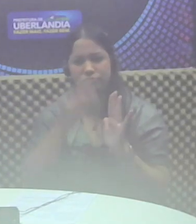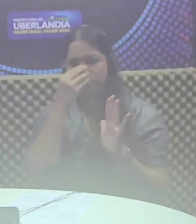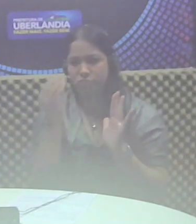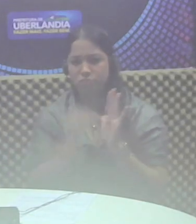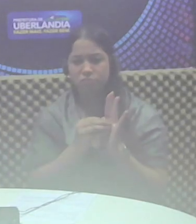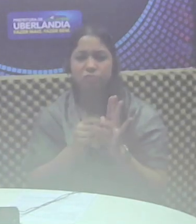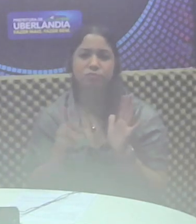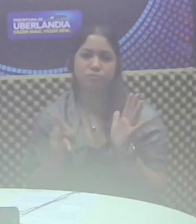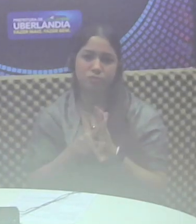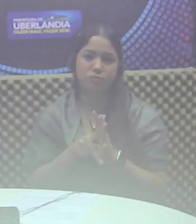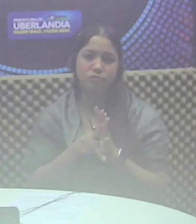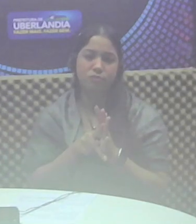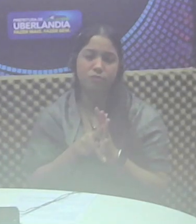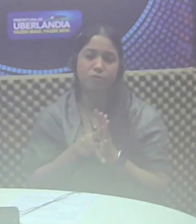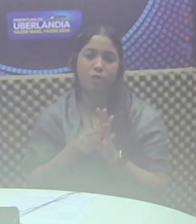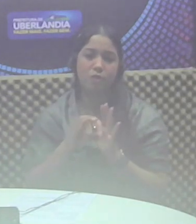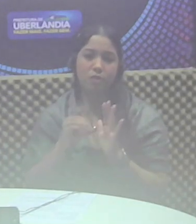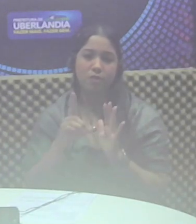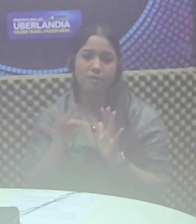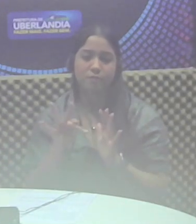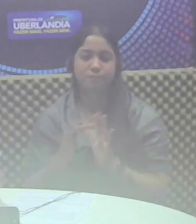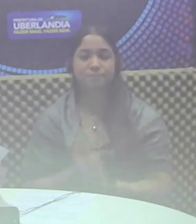de Defesa do Consumidor